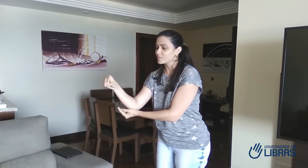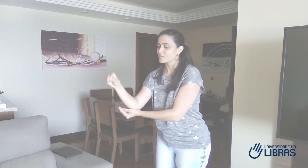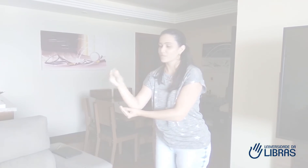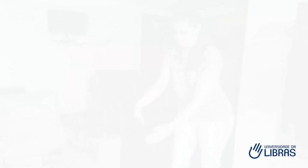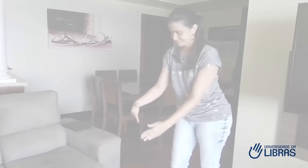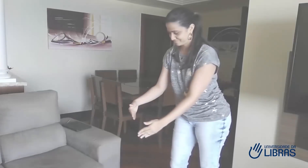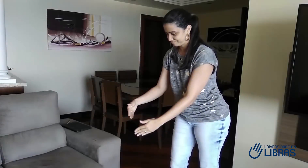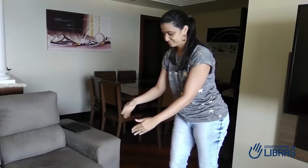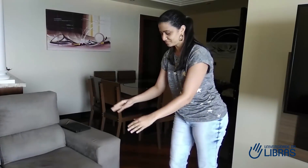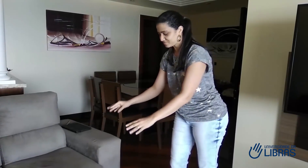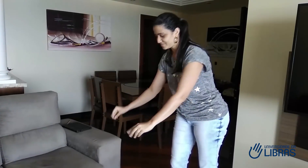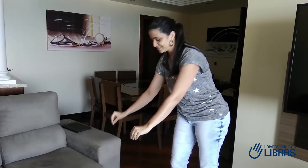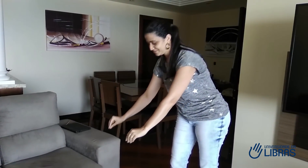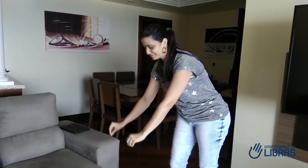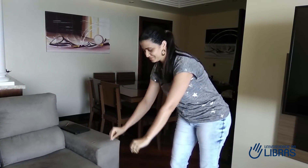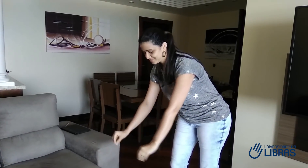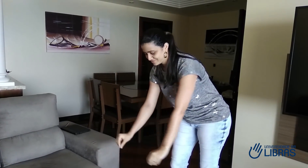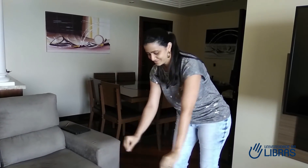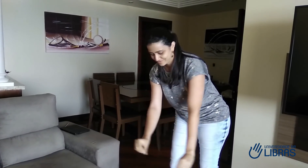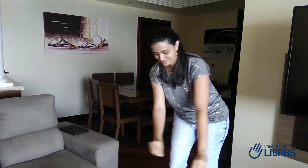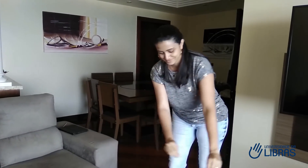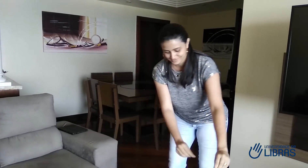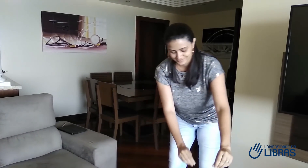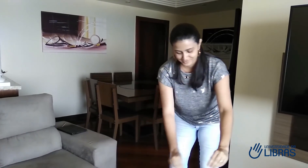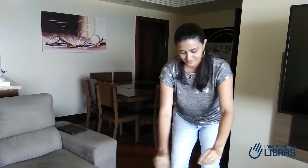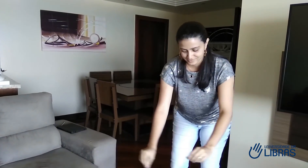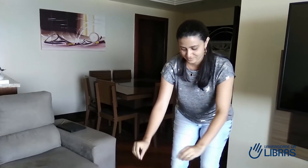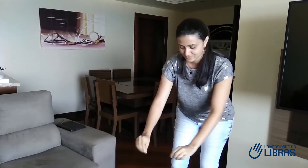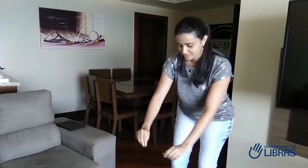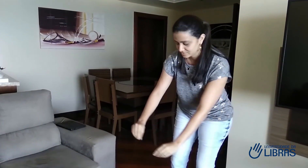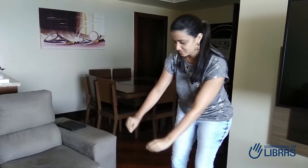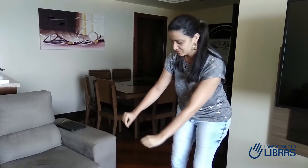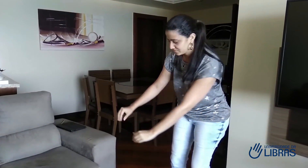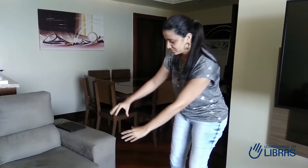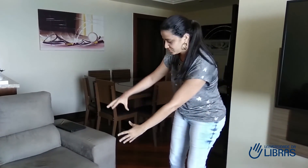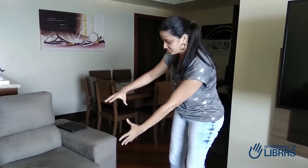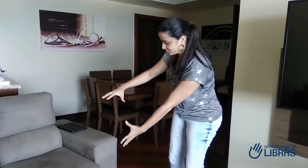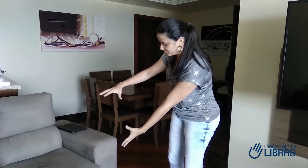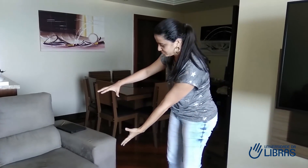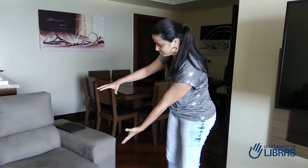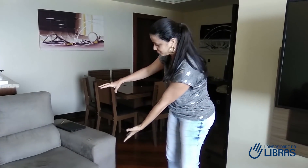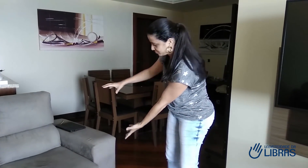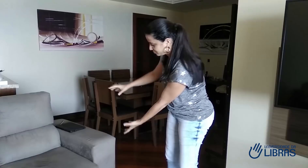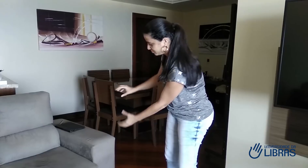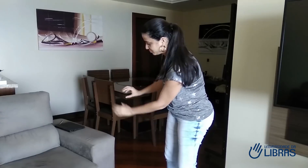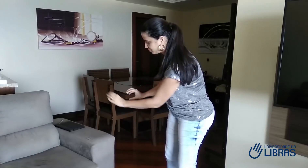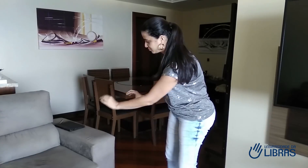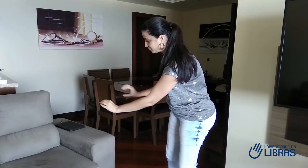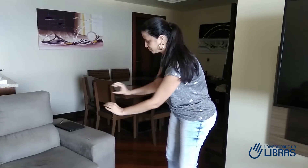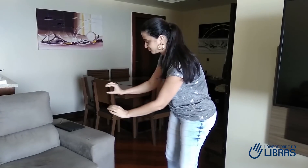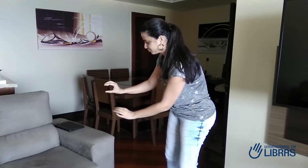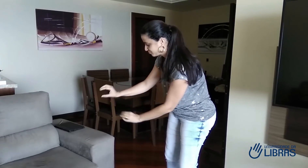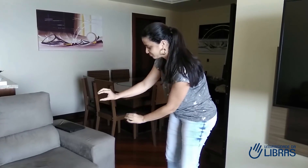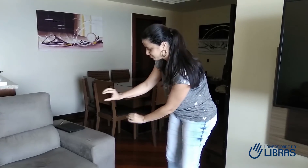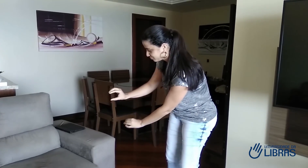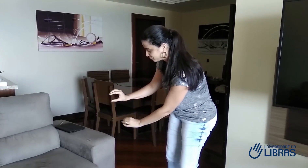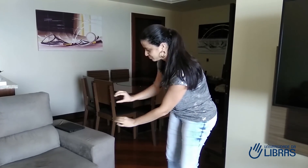aí, nesse dia, simplesmente, com 17 dias que eu tinha iniciado esse curso, né, fluente em Libras, eu simplesmente resolvi fazer